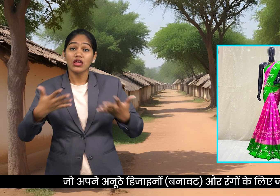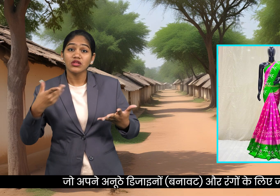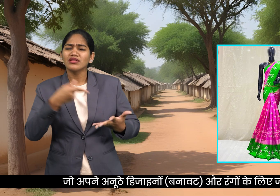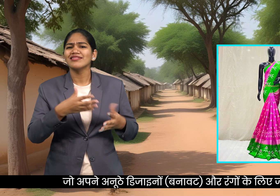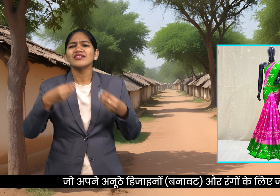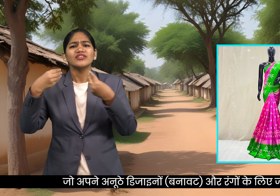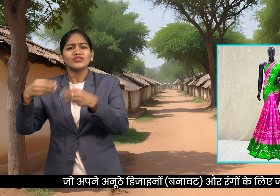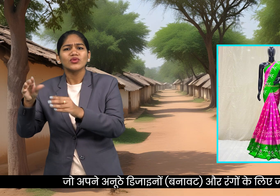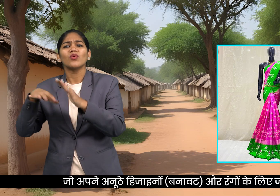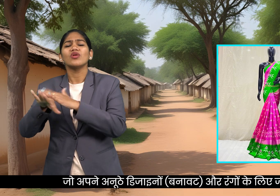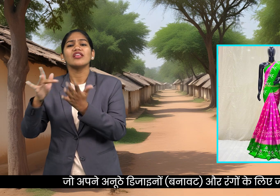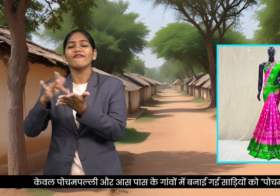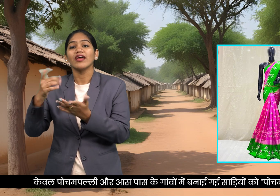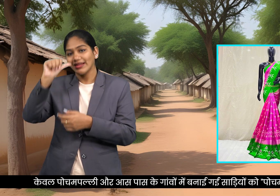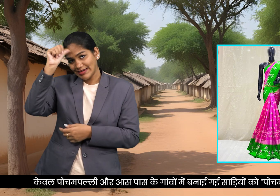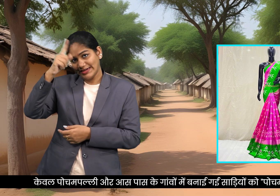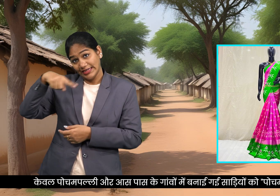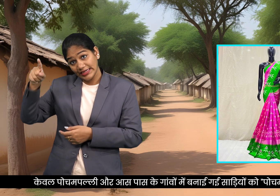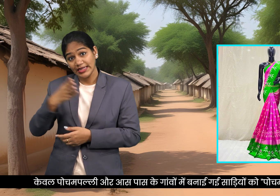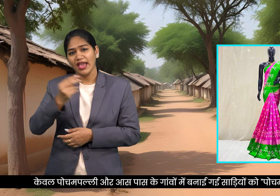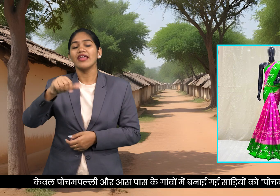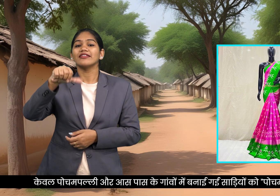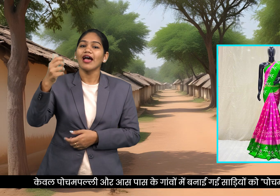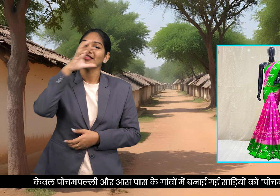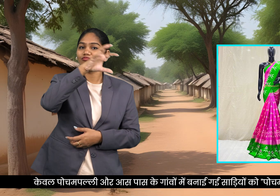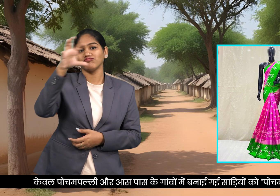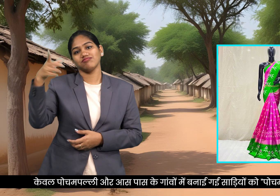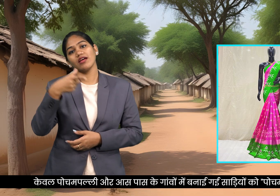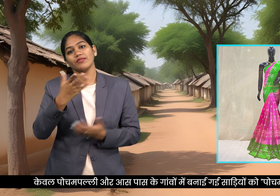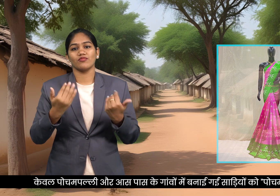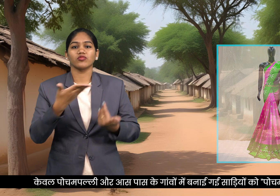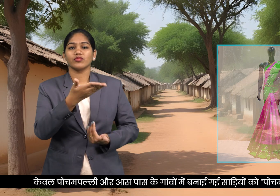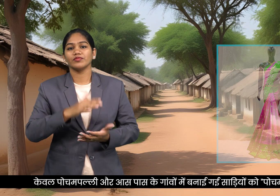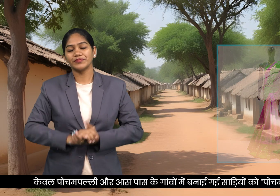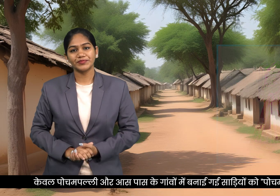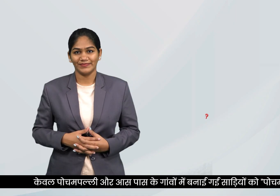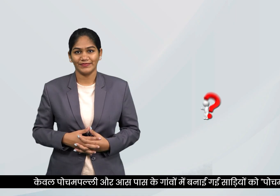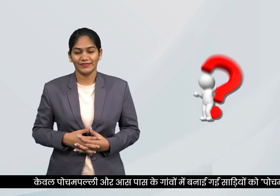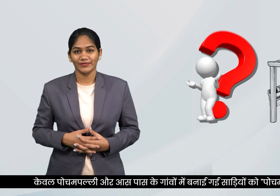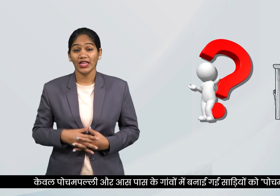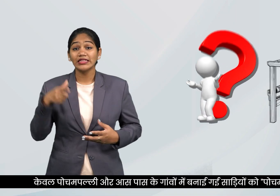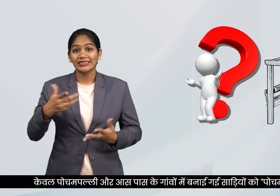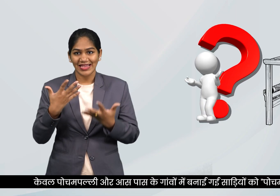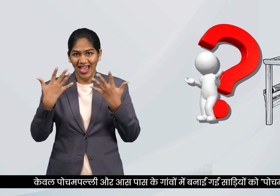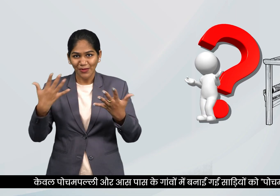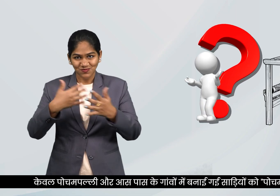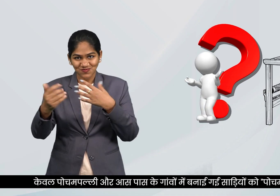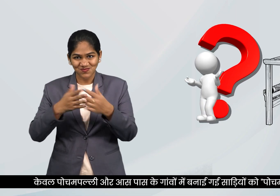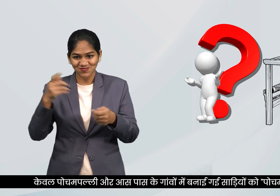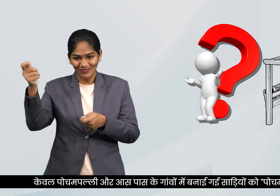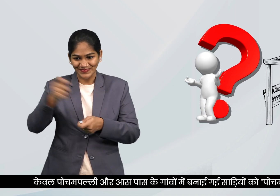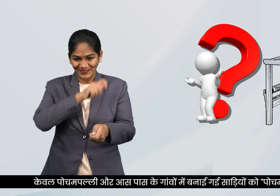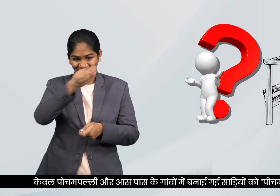के लिए जानी जाती है। केवल पोचमपल्ली और उसके आसपास के गांवों में बनाई गई साड़ियों